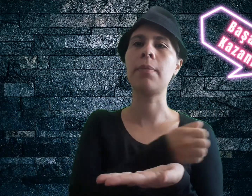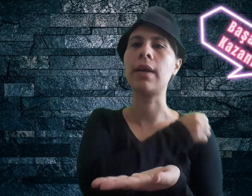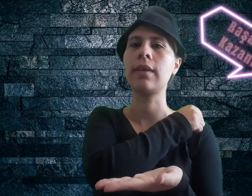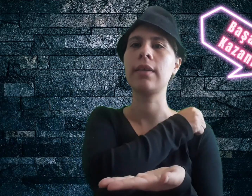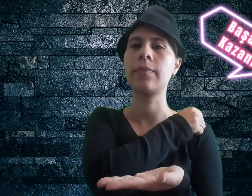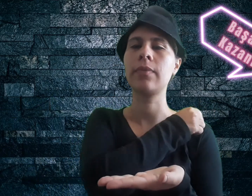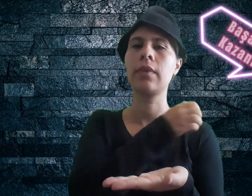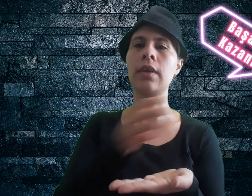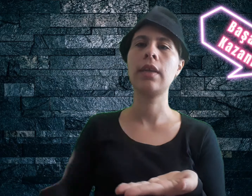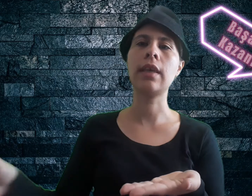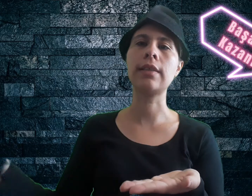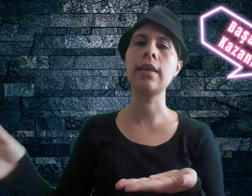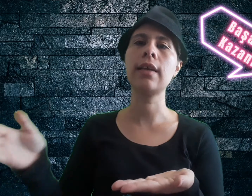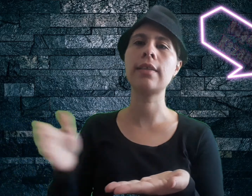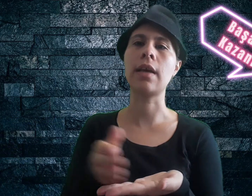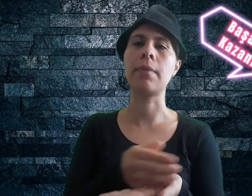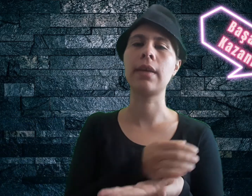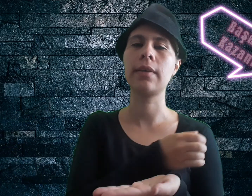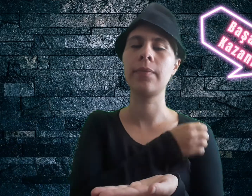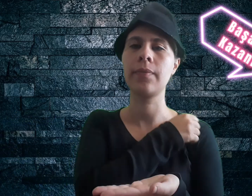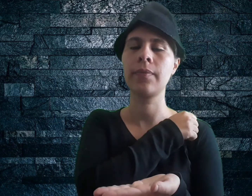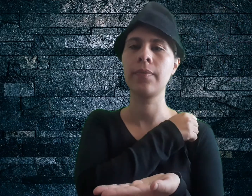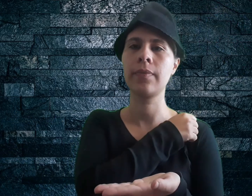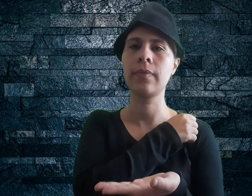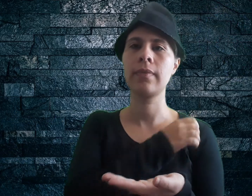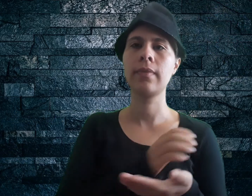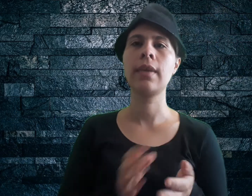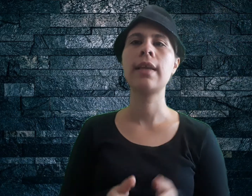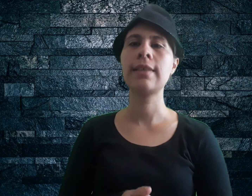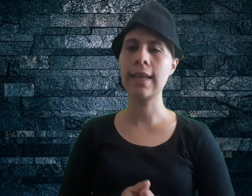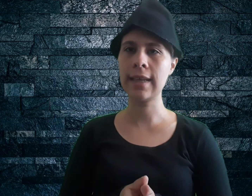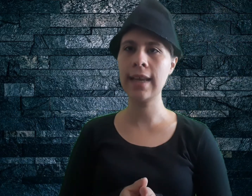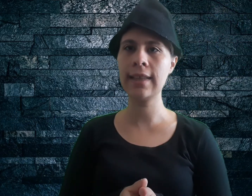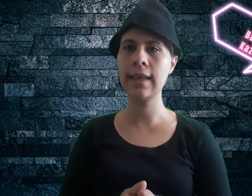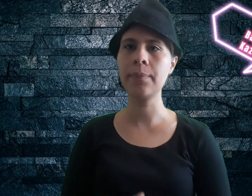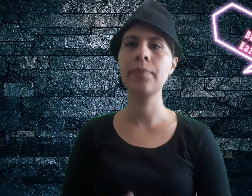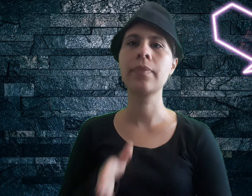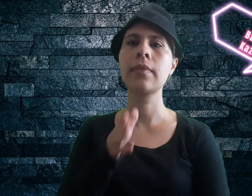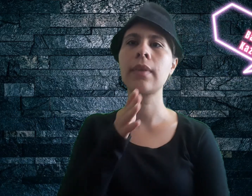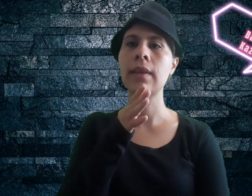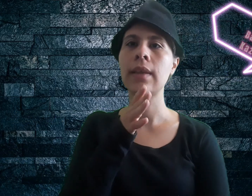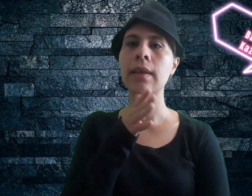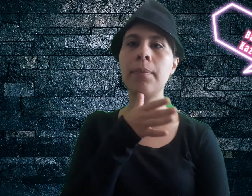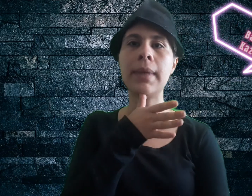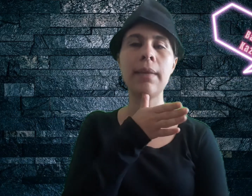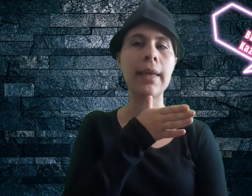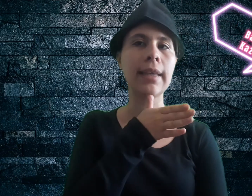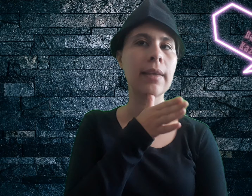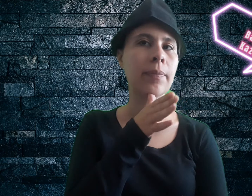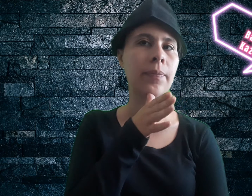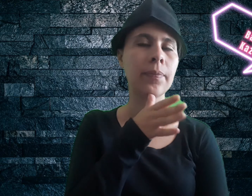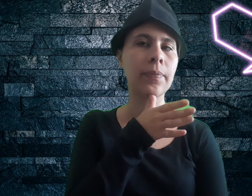Başarmak ya da kazanmak. Tekrar edelim. Bilmek,